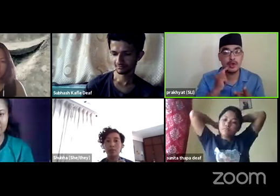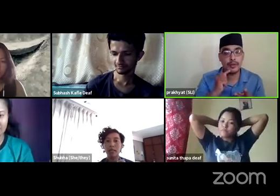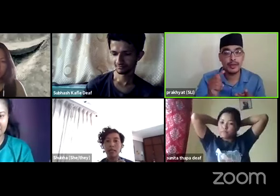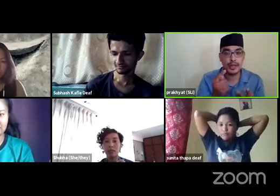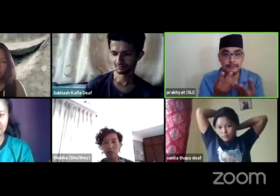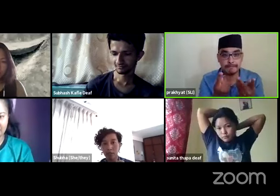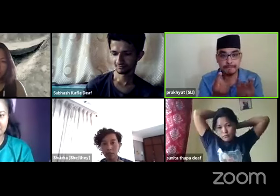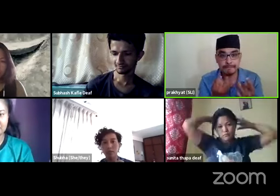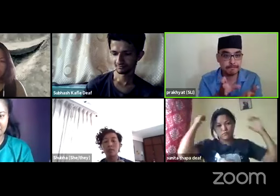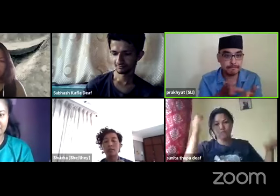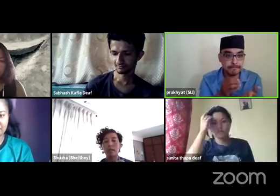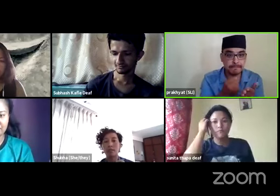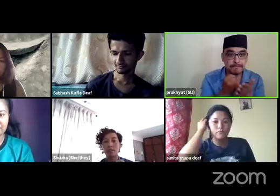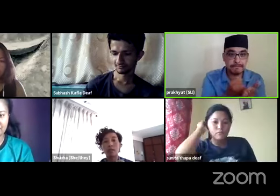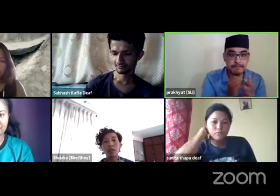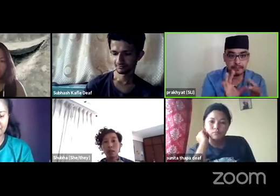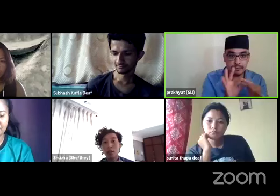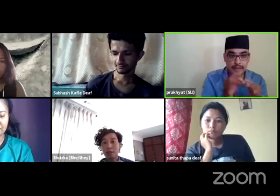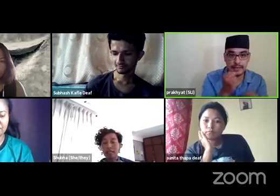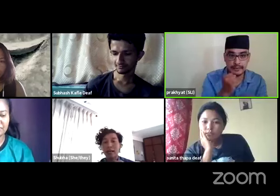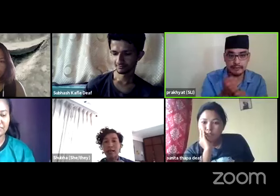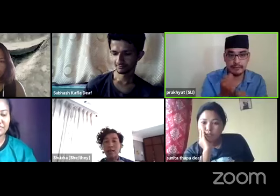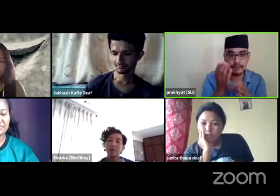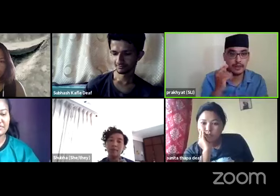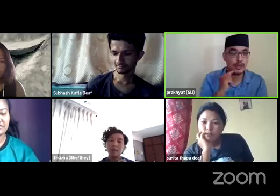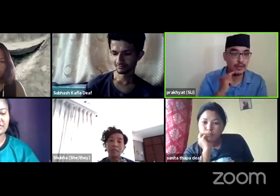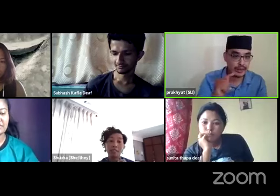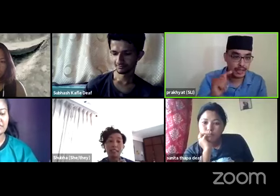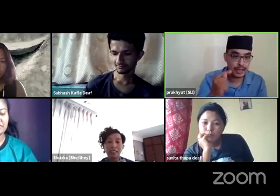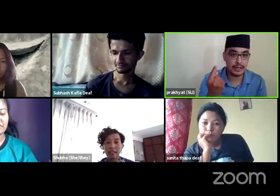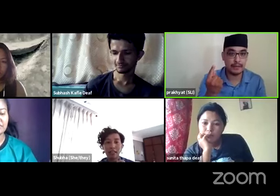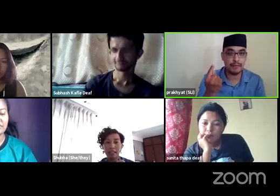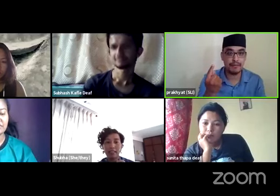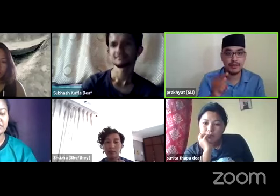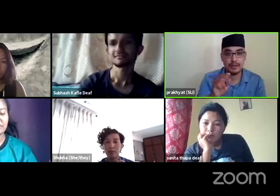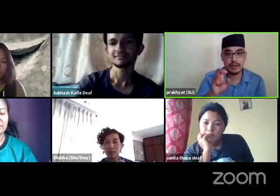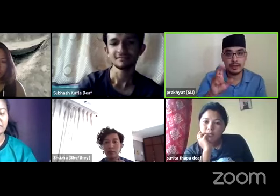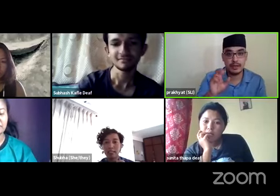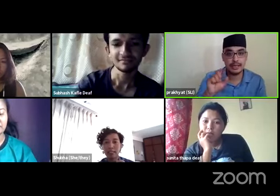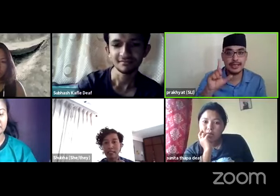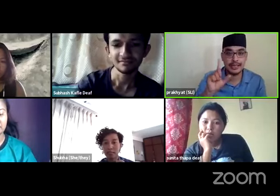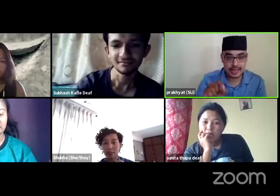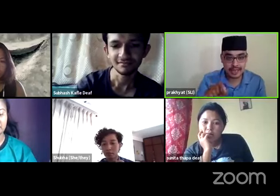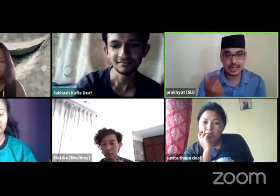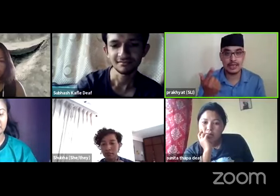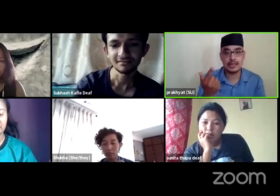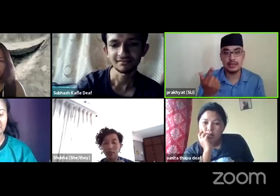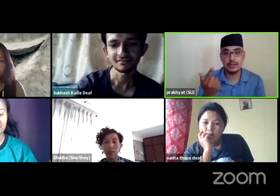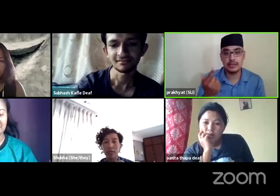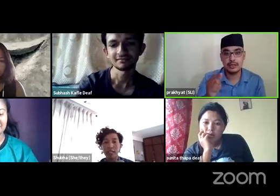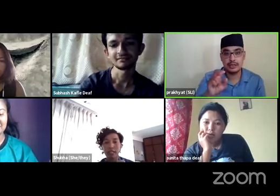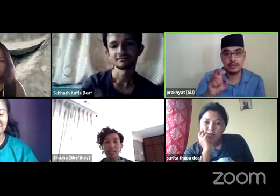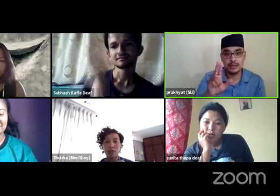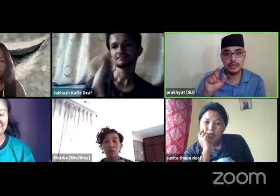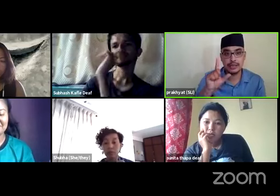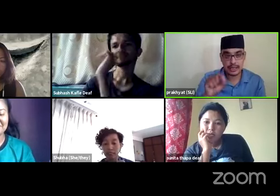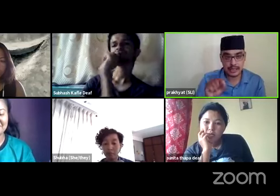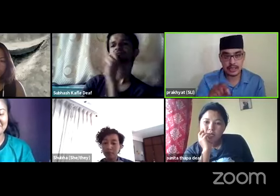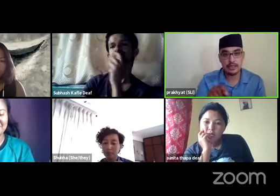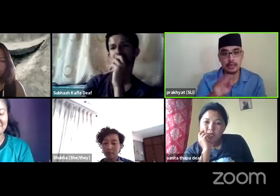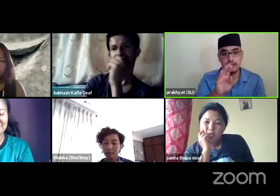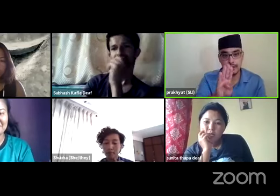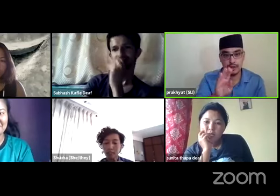सपोर्ट गर्नुभएको थियो, कोअर्डिनेसन गर्नुभएको थियो, कविता, दीक्षा, यहाँ दीक्षा पनि हुनुहुन्छ, उहाँले साइटेसन गर्नुभएको छ, र बढियन डेटाको